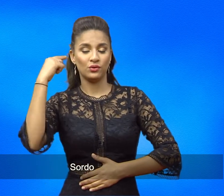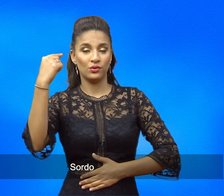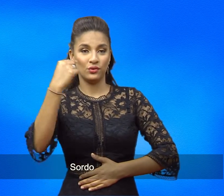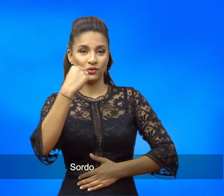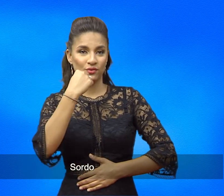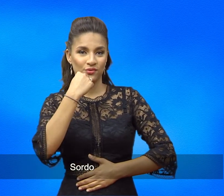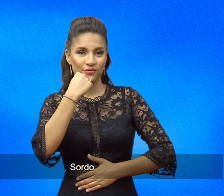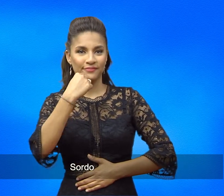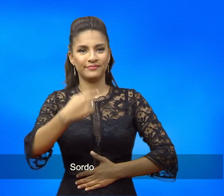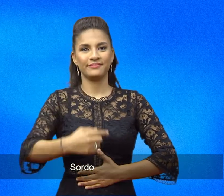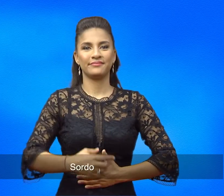sordo